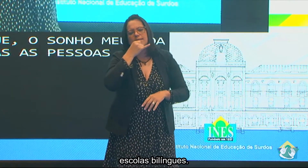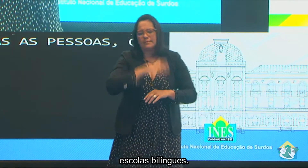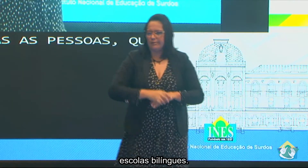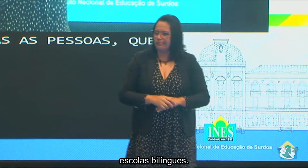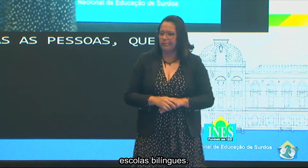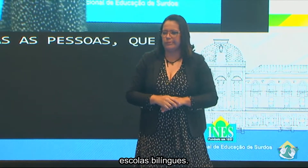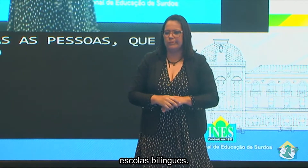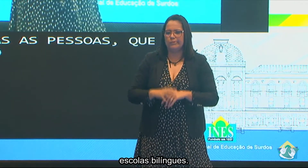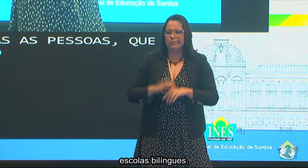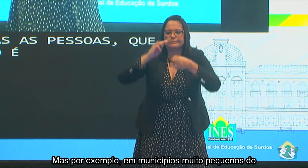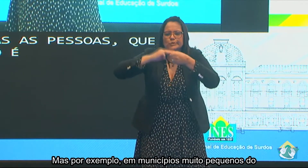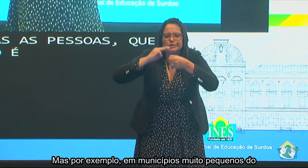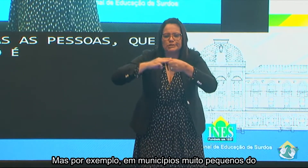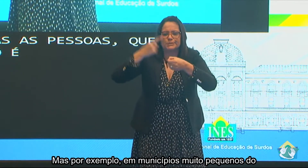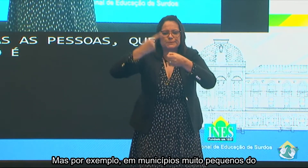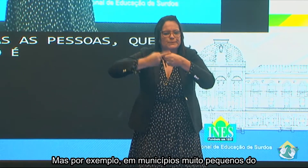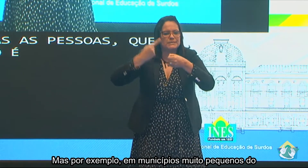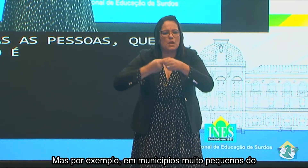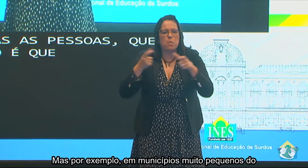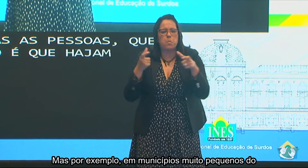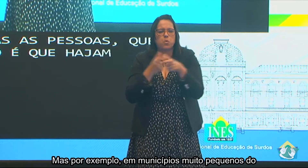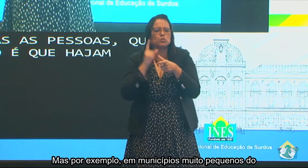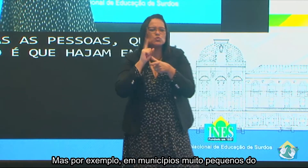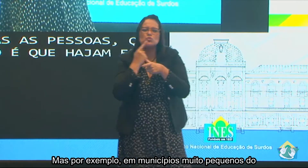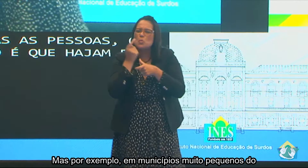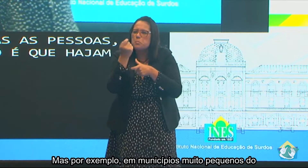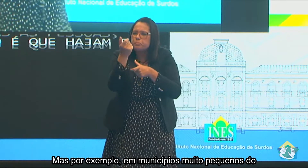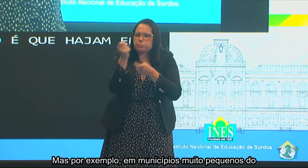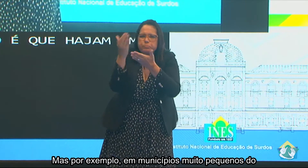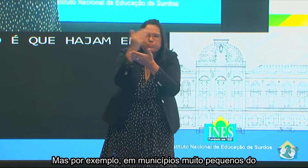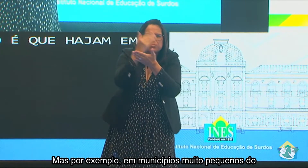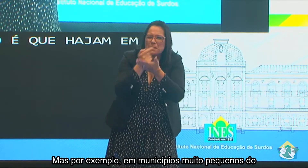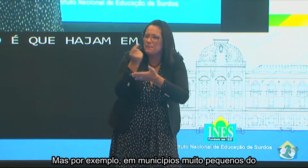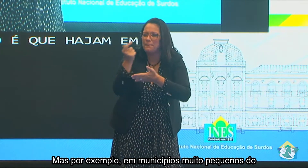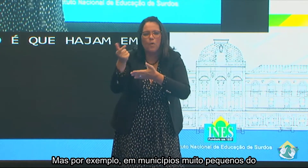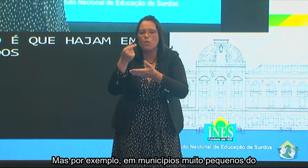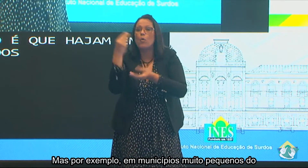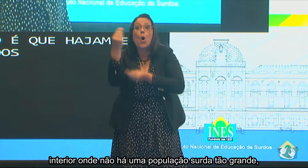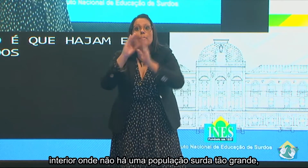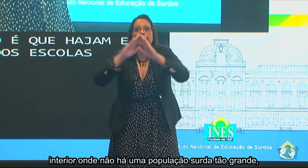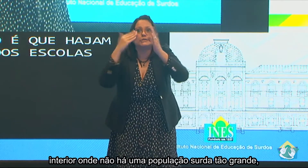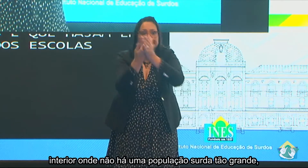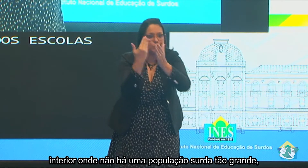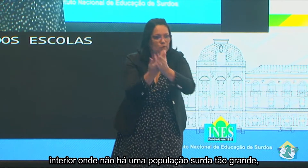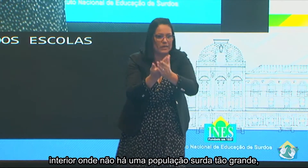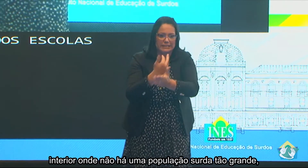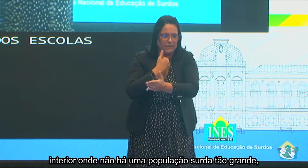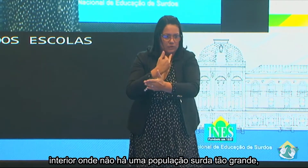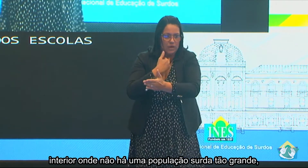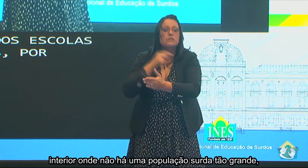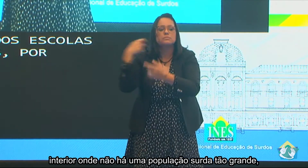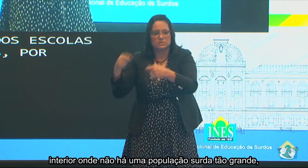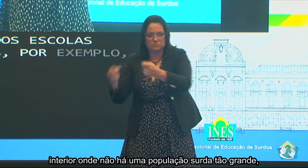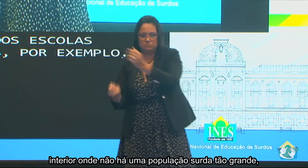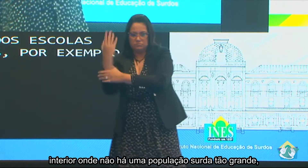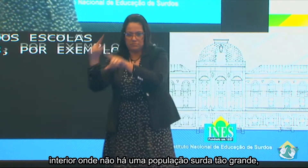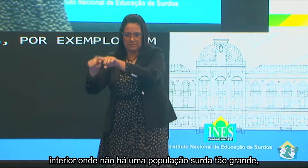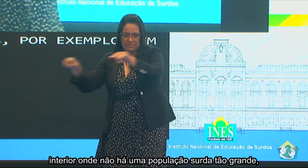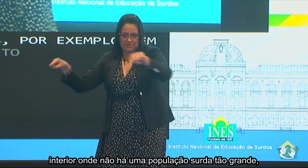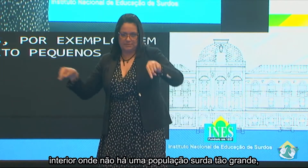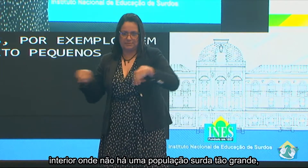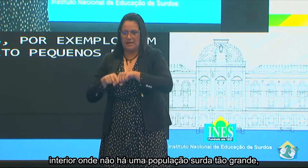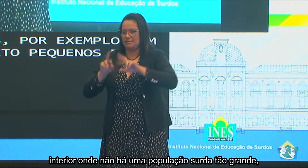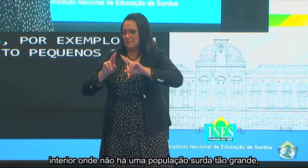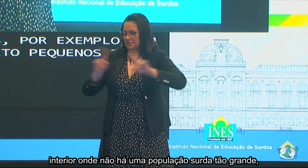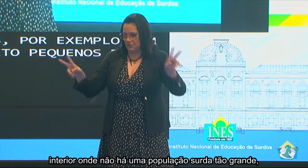escolas bilíngues. Mas, por exemplo, em municípios muito pequenos do interior, onde não há uma